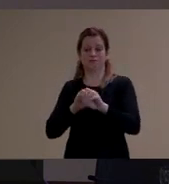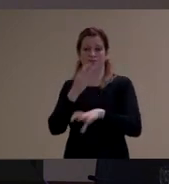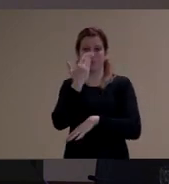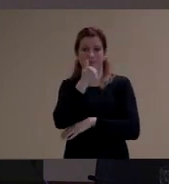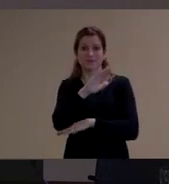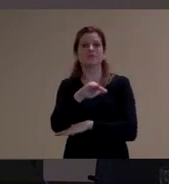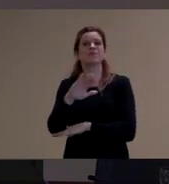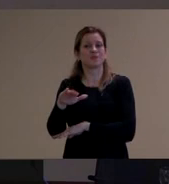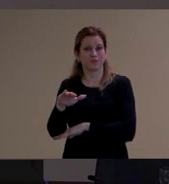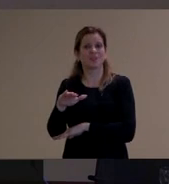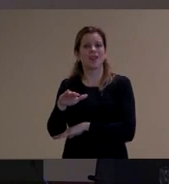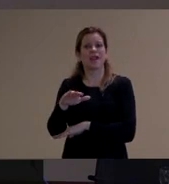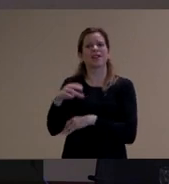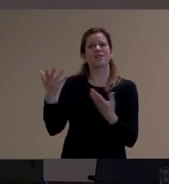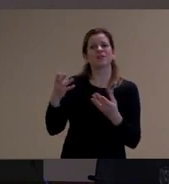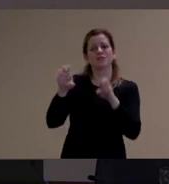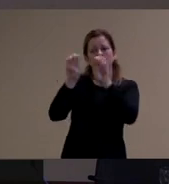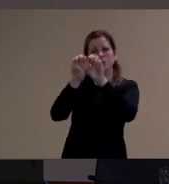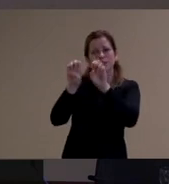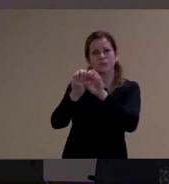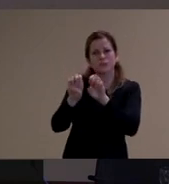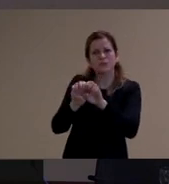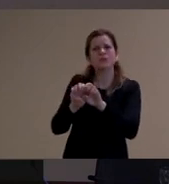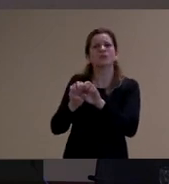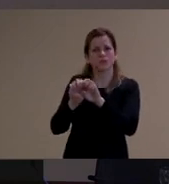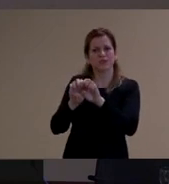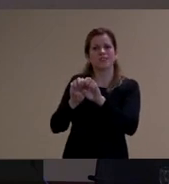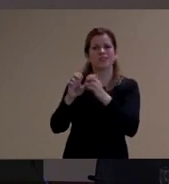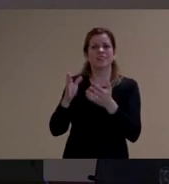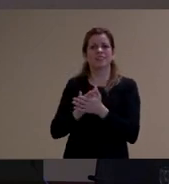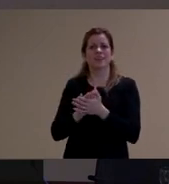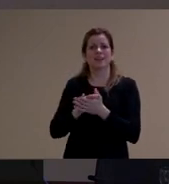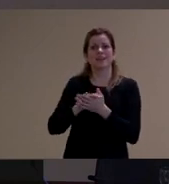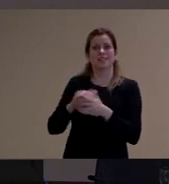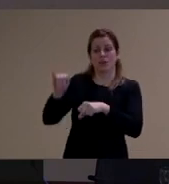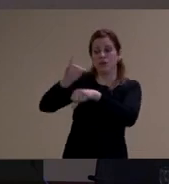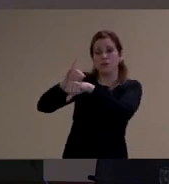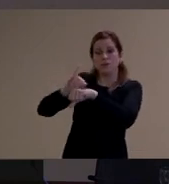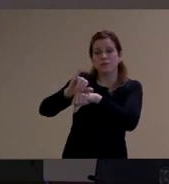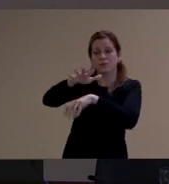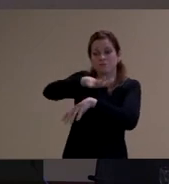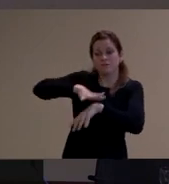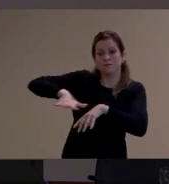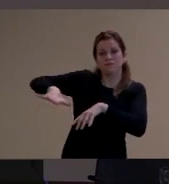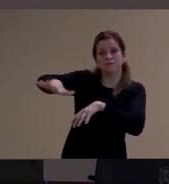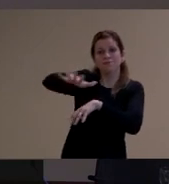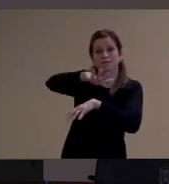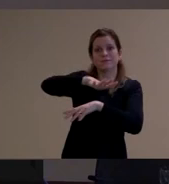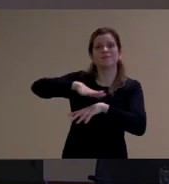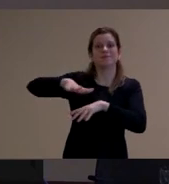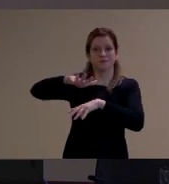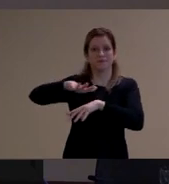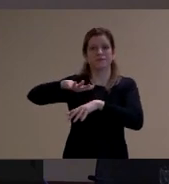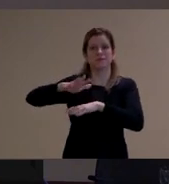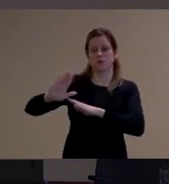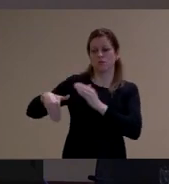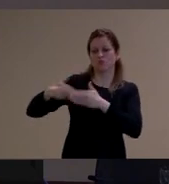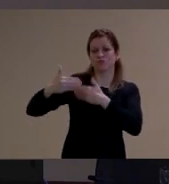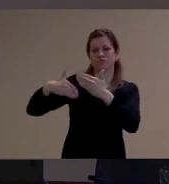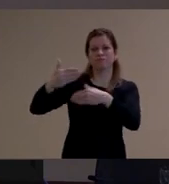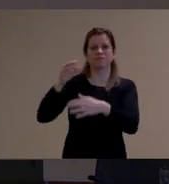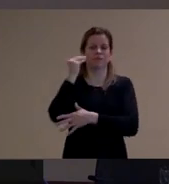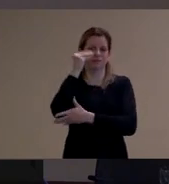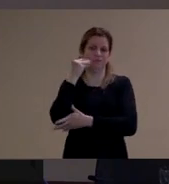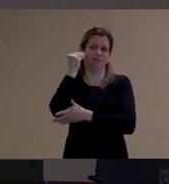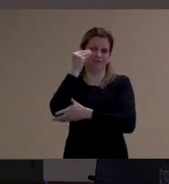pode se estruturarem eixos centros Campos ou módulos de experiência